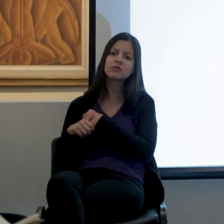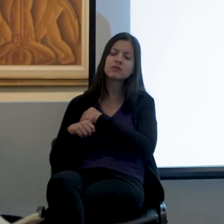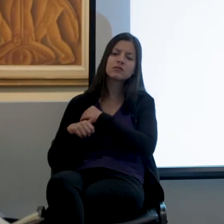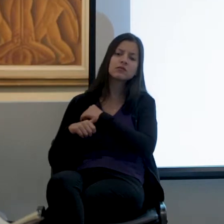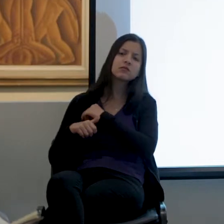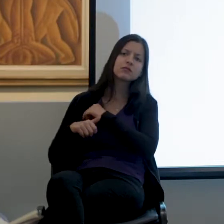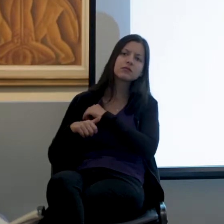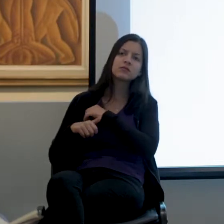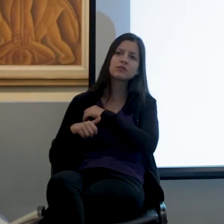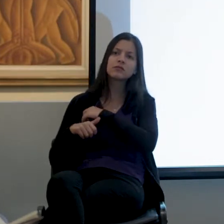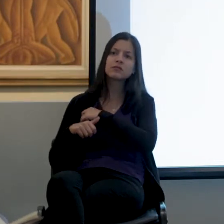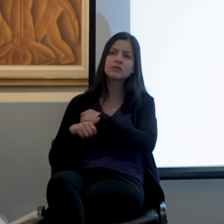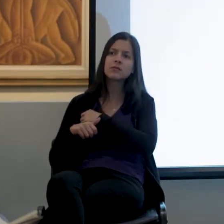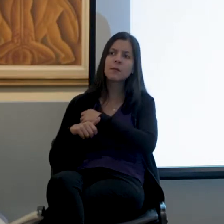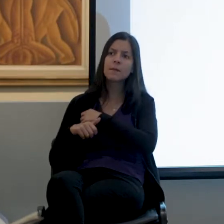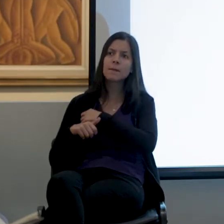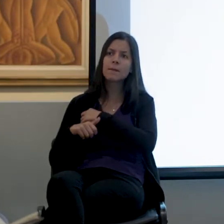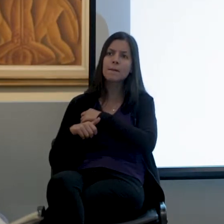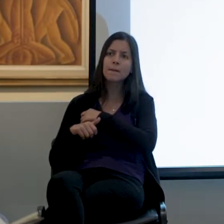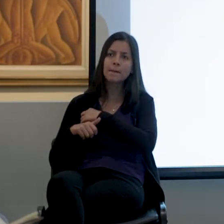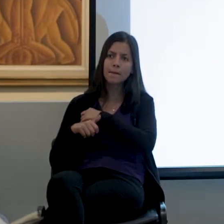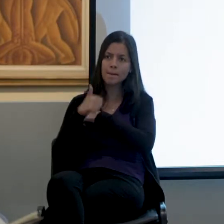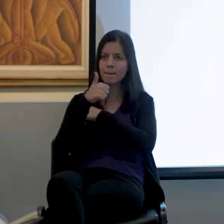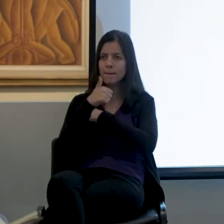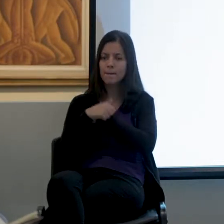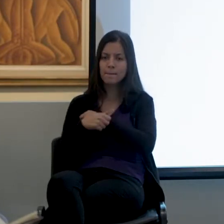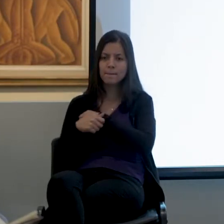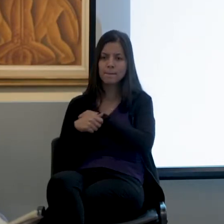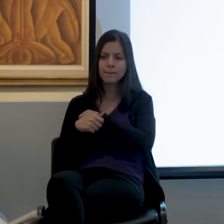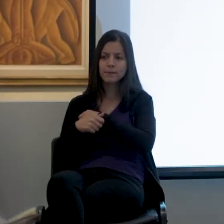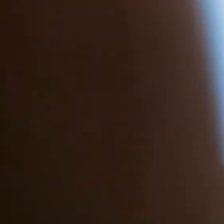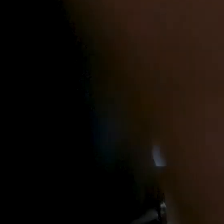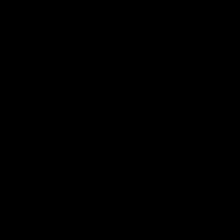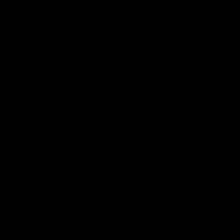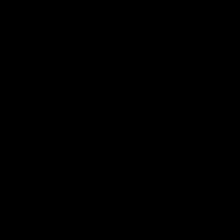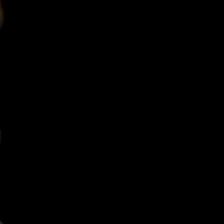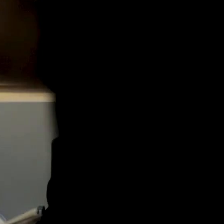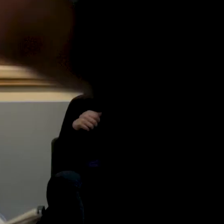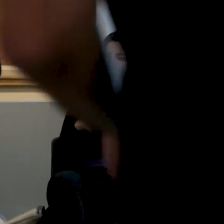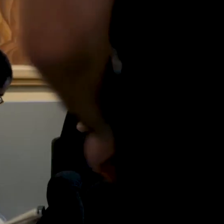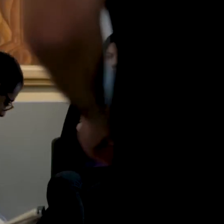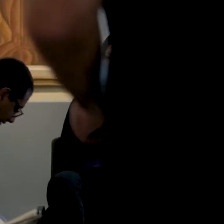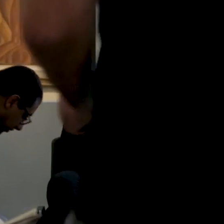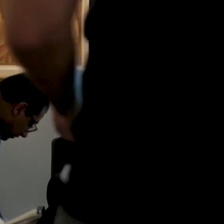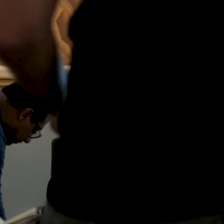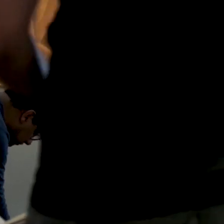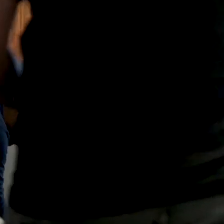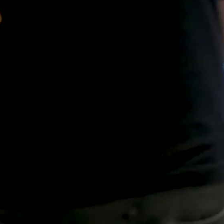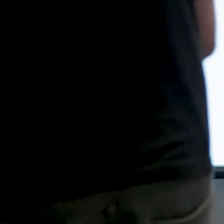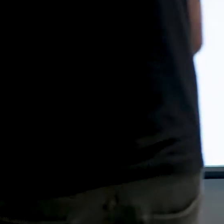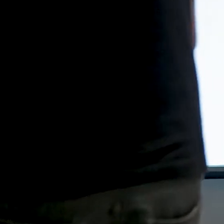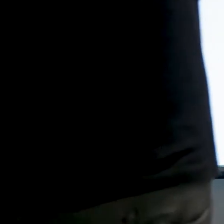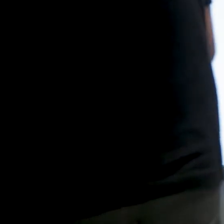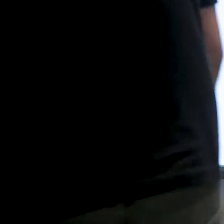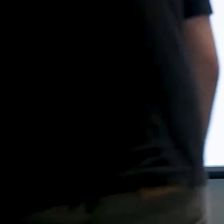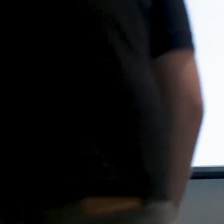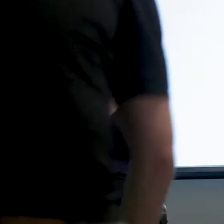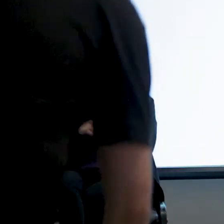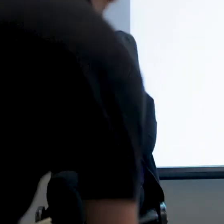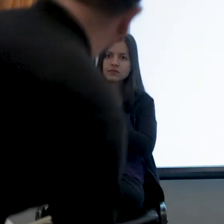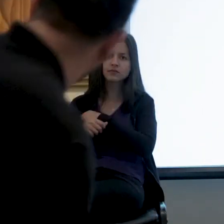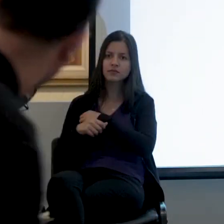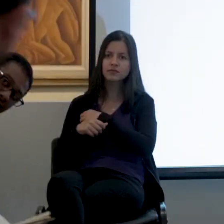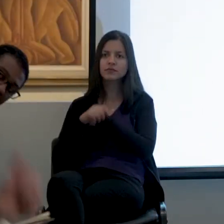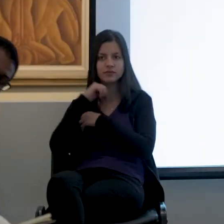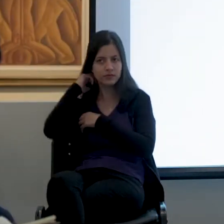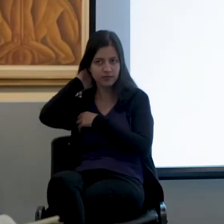Com a sociedade laica, civil, exato, a palavra é essa. Com a sociedade civil. Com os outros homens,